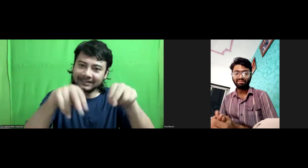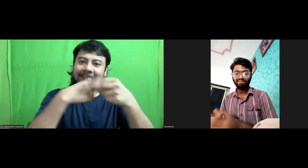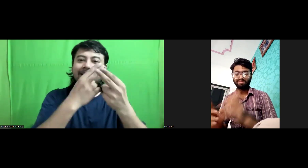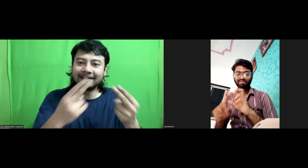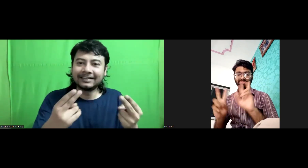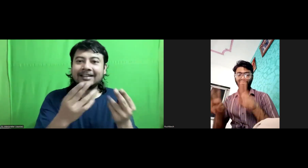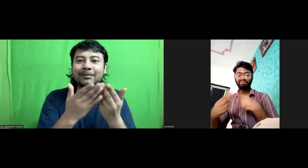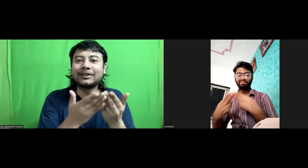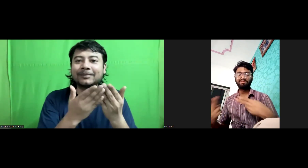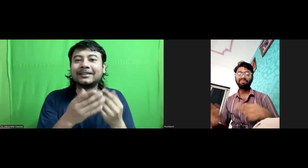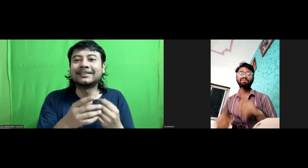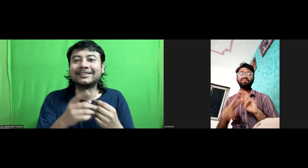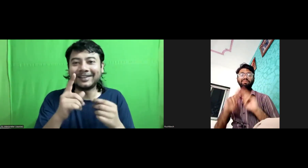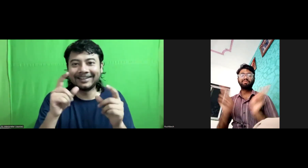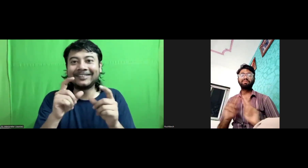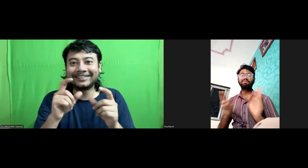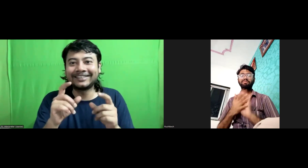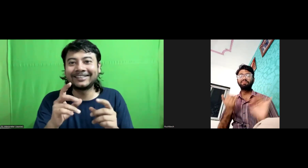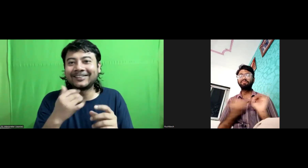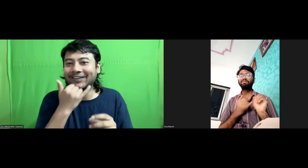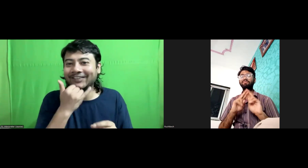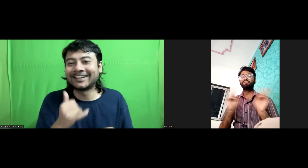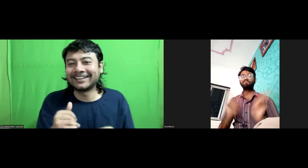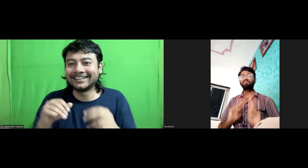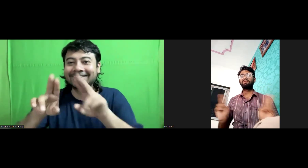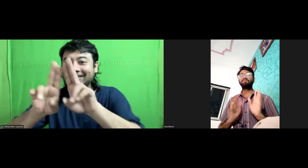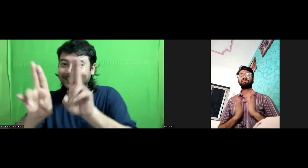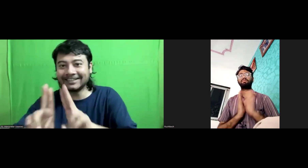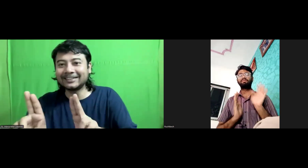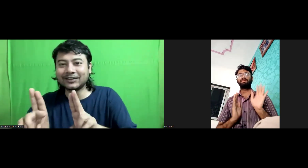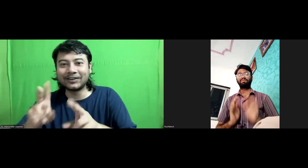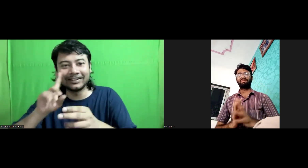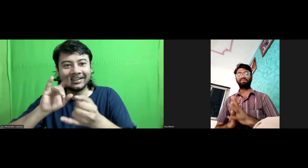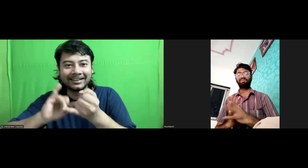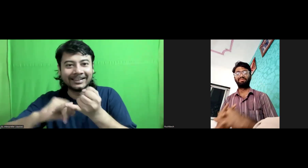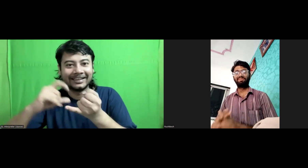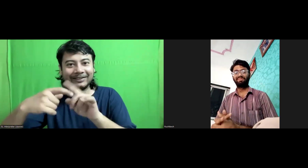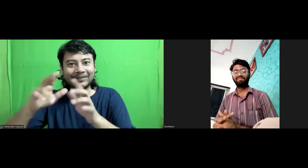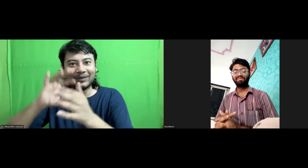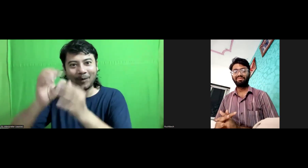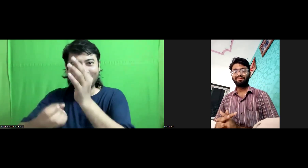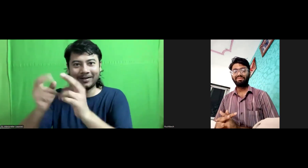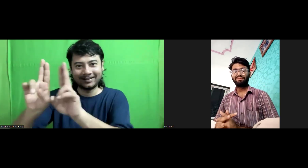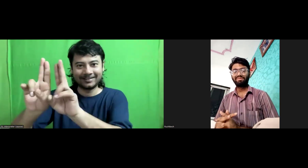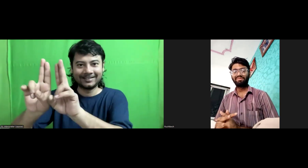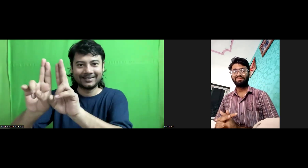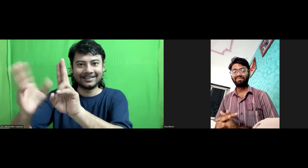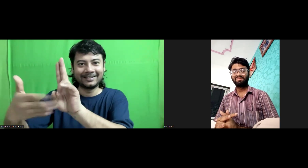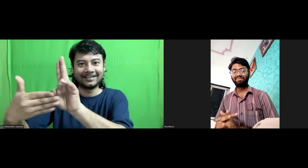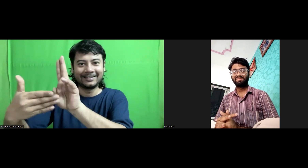इज दामोदर मंथ सो आई वॉज रॉन्ग साइनिंग यार दिस इज इस्कॉन।